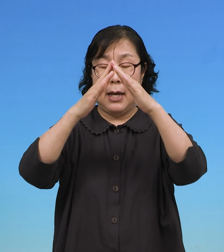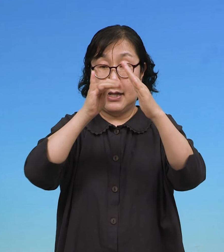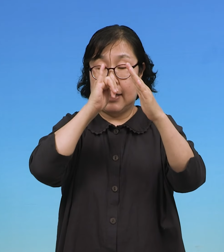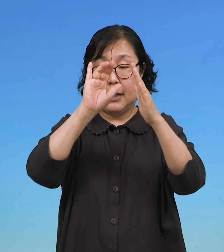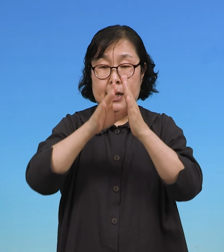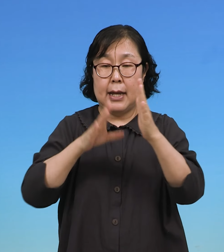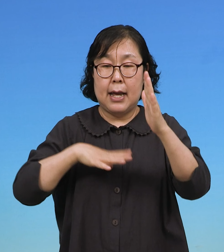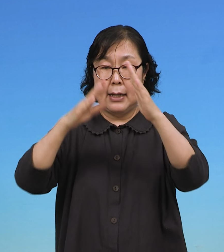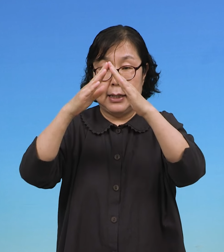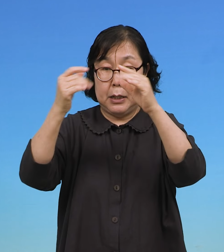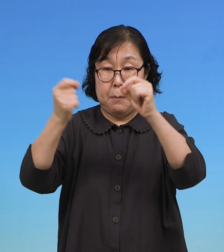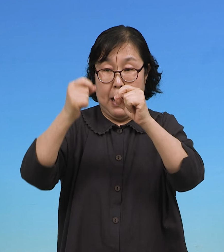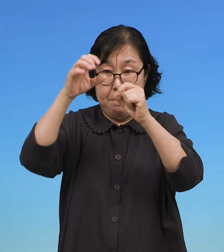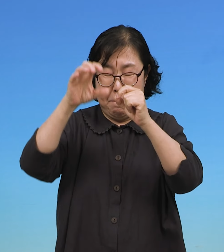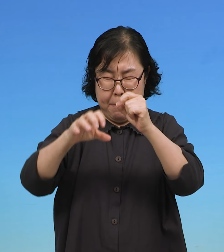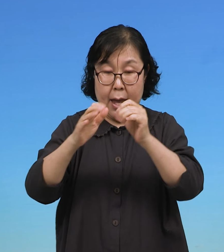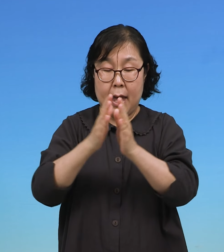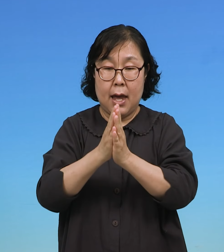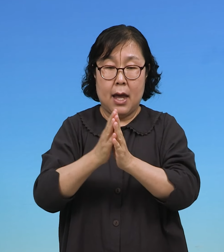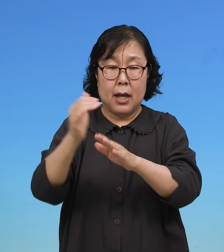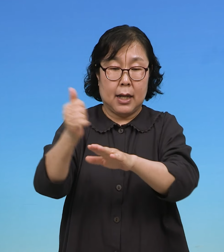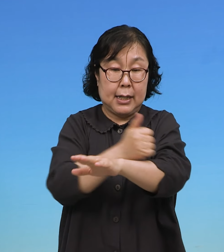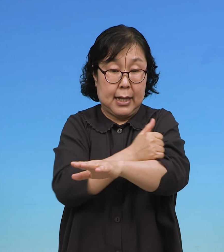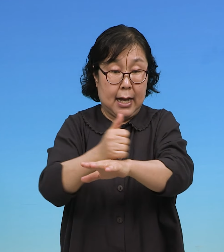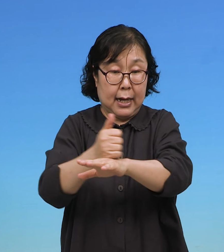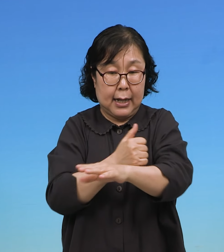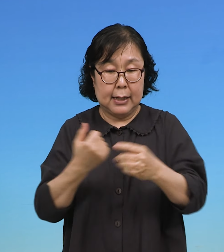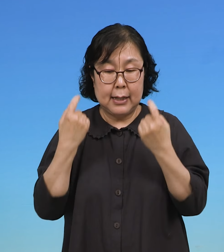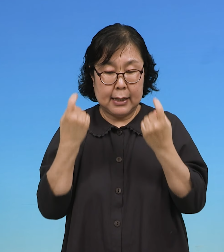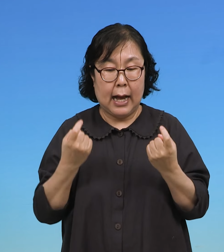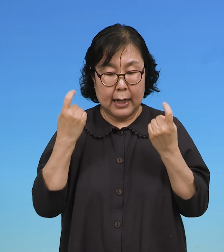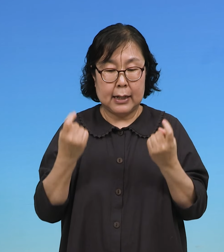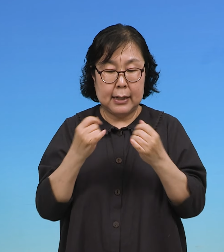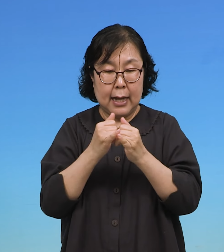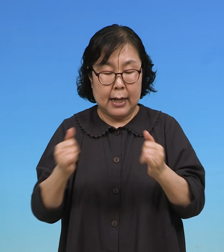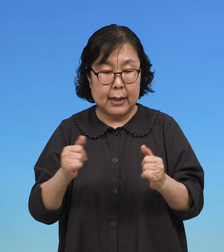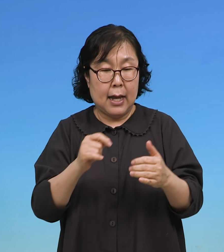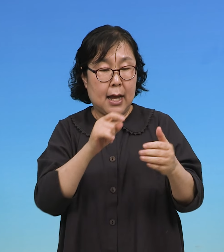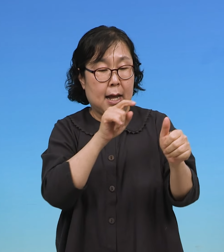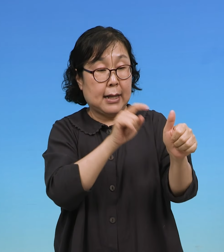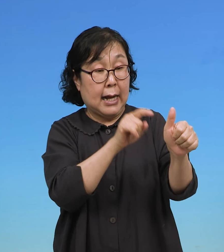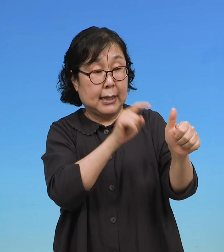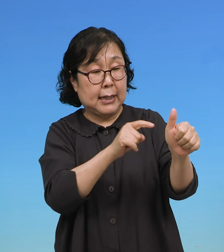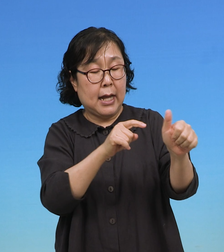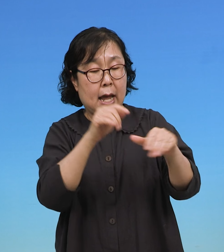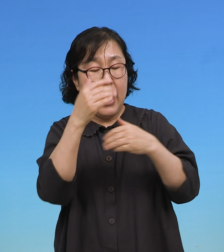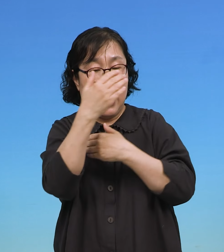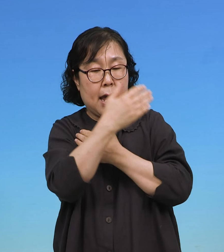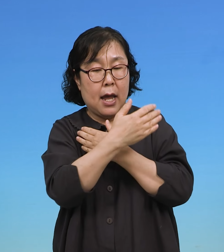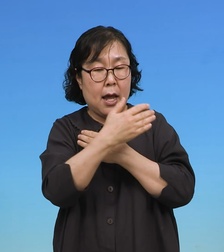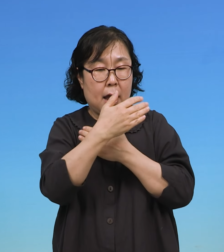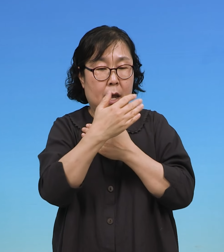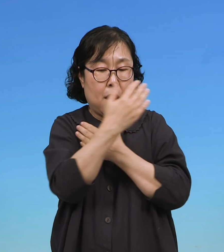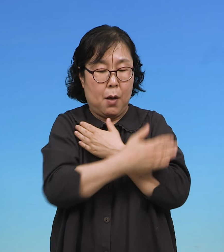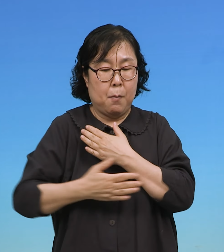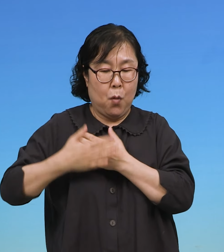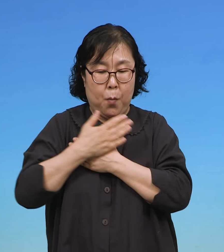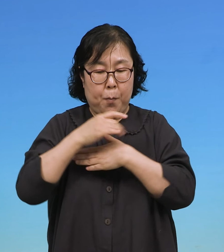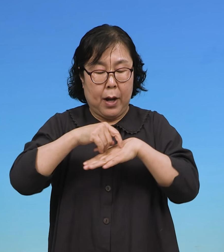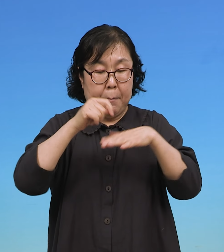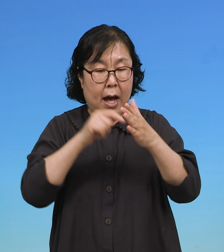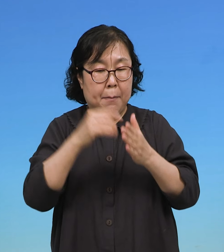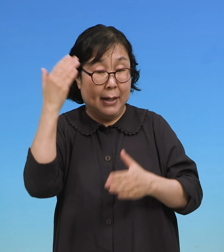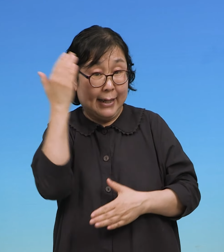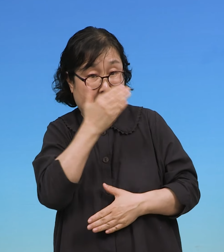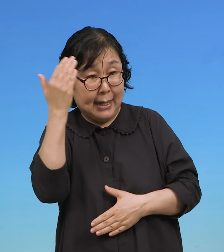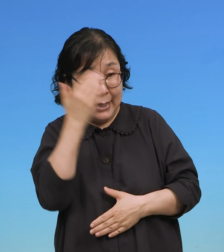나그네 보고 당신의 마음을 상쾌하게 하신 후에 지나가소서, 그런 환대를 베푸는 게 이게